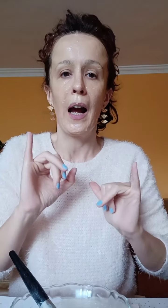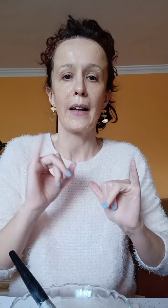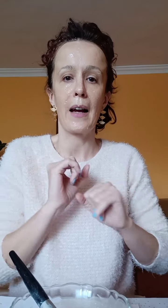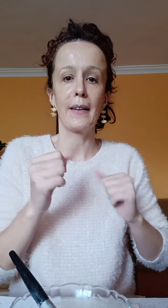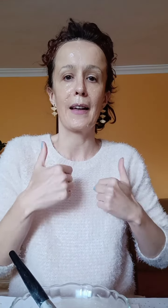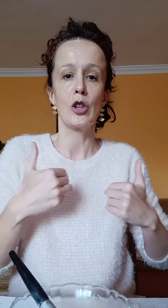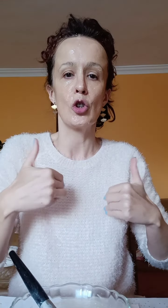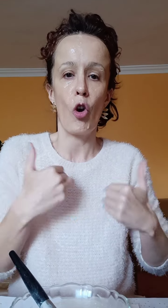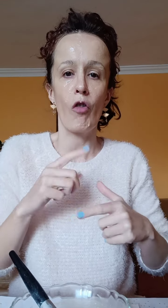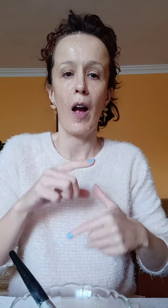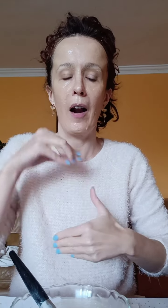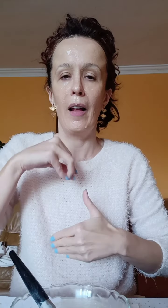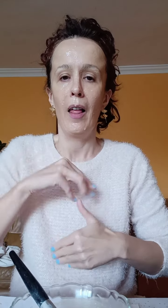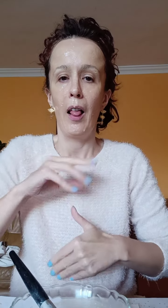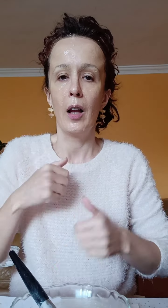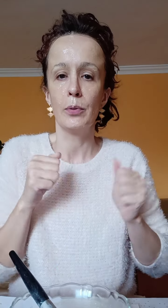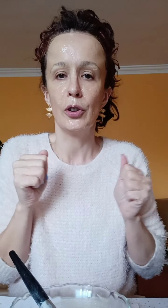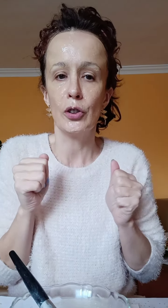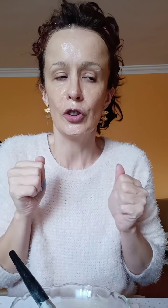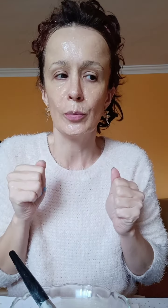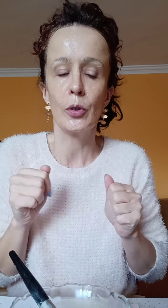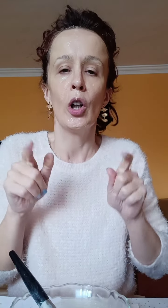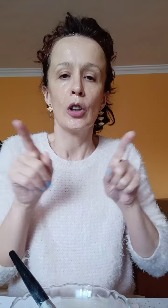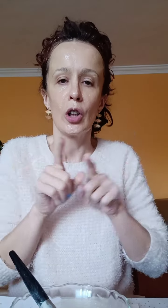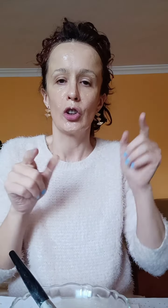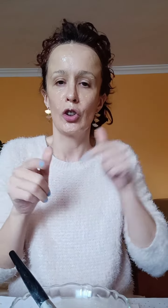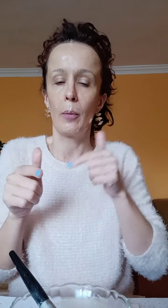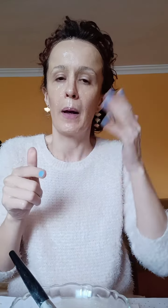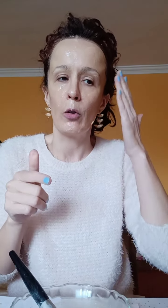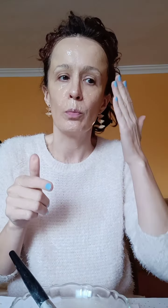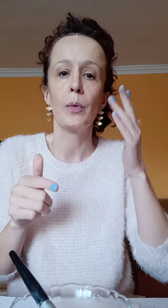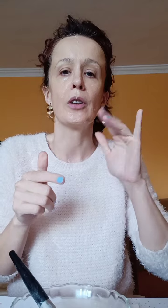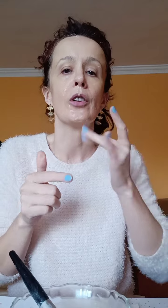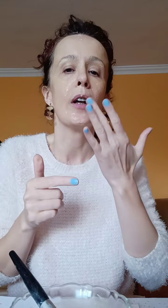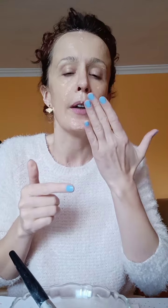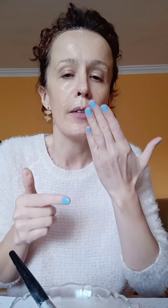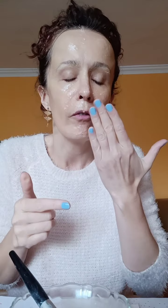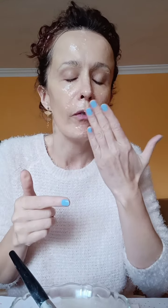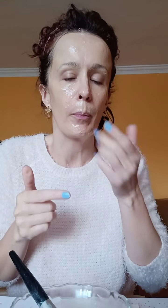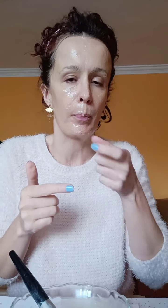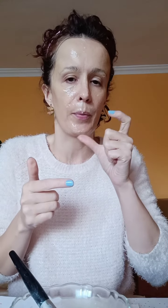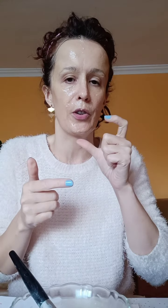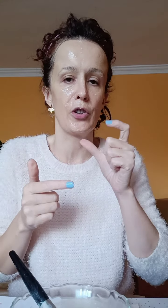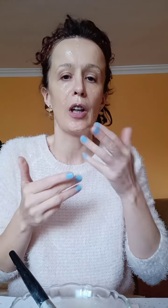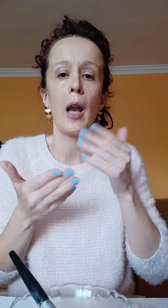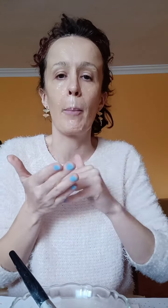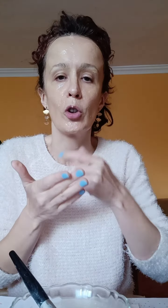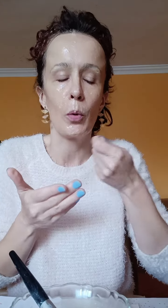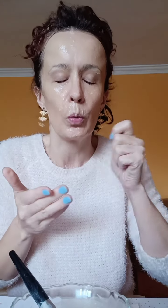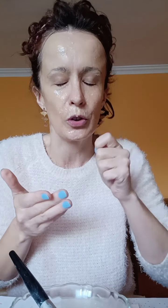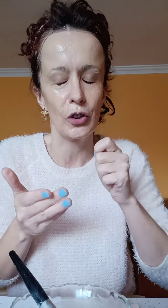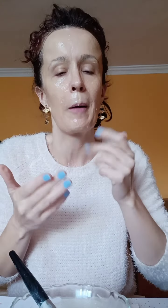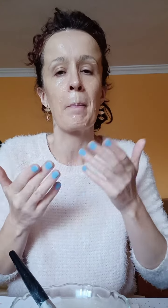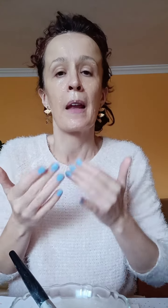Jak jest zdrowie, ale przeziębienia też trzeba umyć. I pić. Ile proszę po łyżkę.